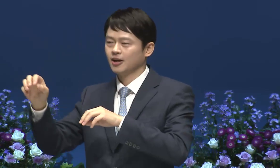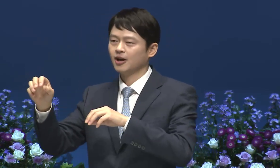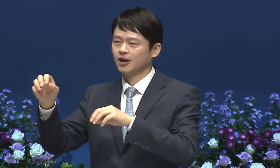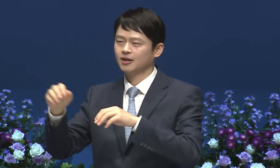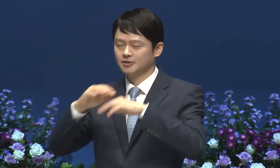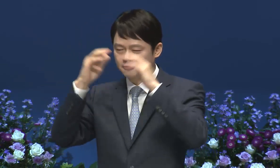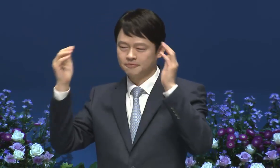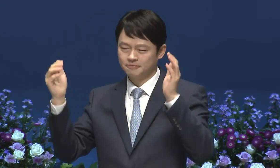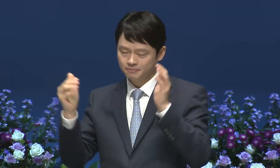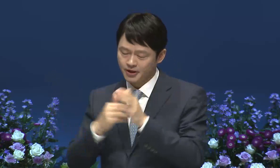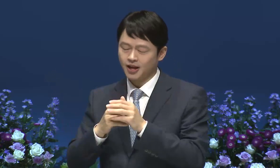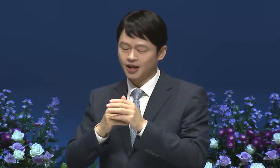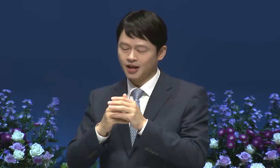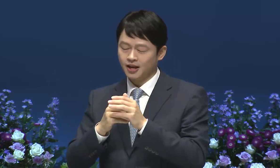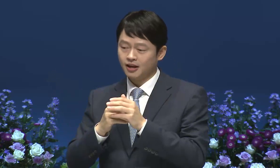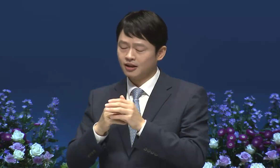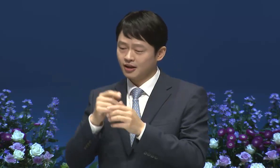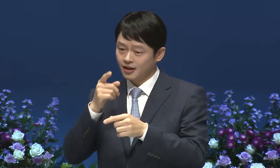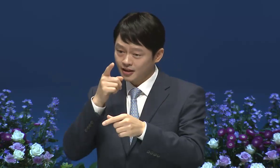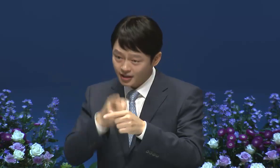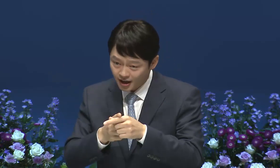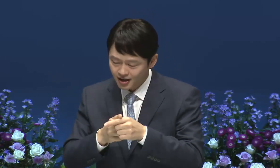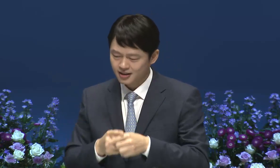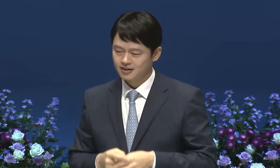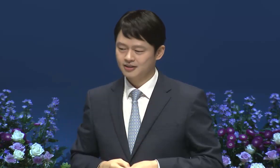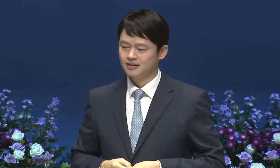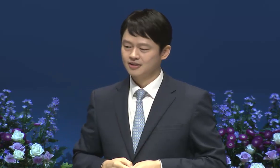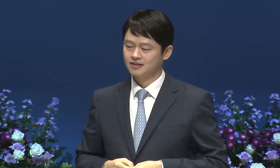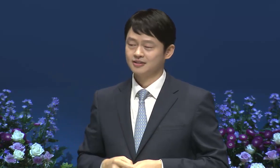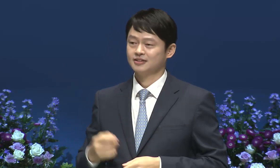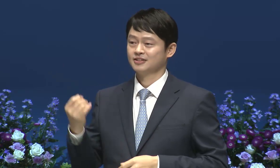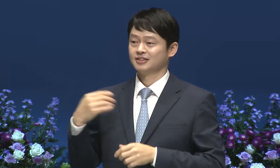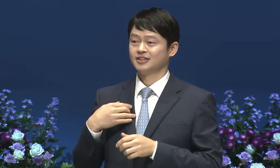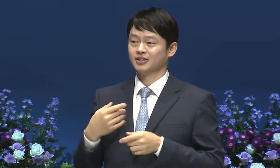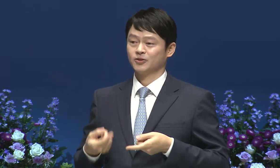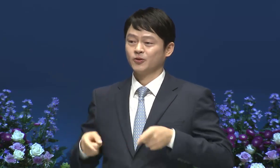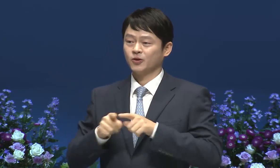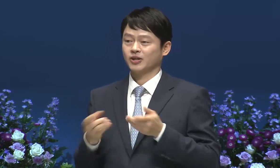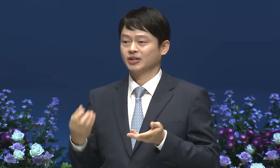또 순회 선교사로 파송을 받으면서 30여 개 나라를 다니며 순회 사역을 했었습니다.